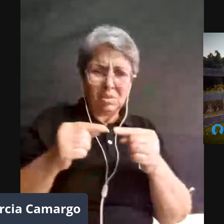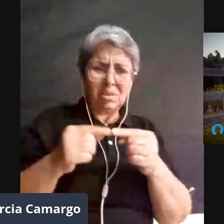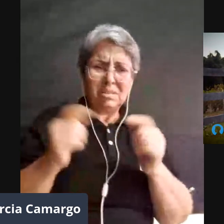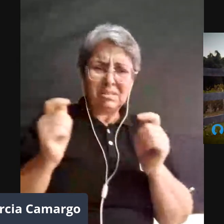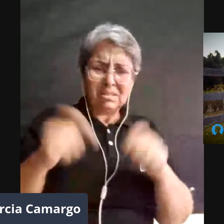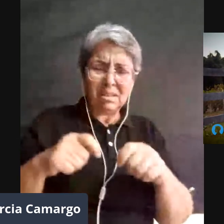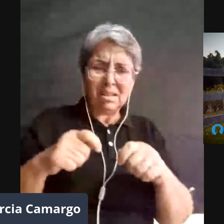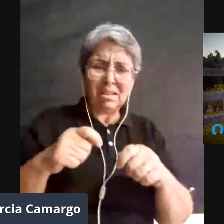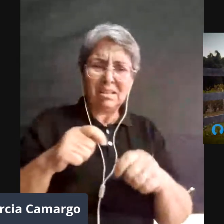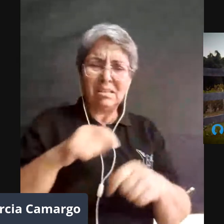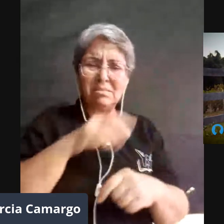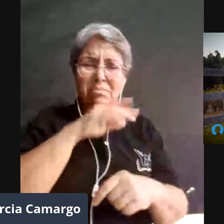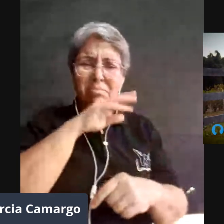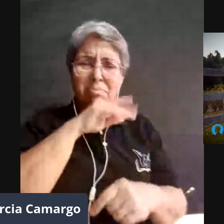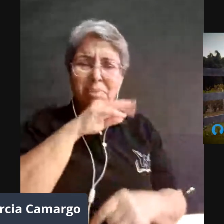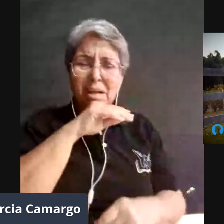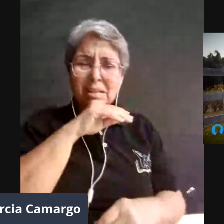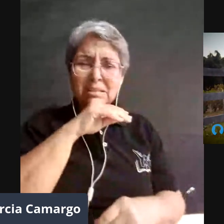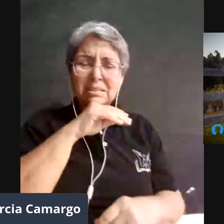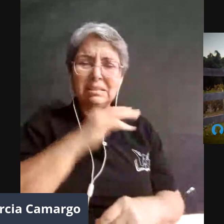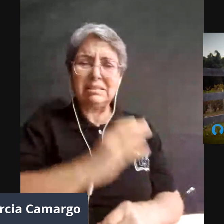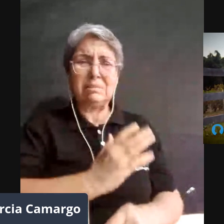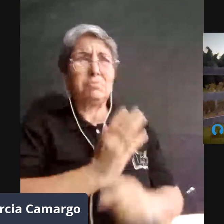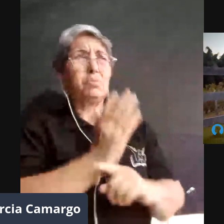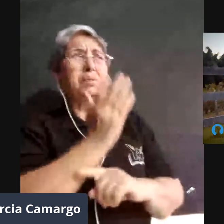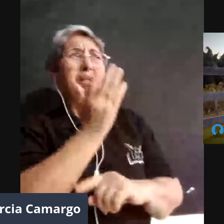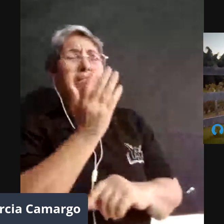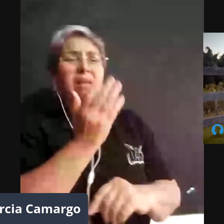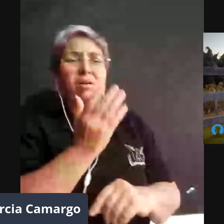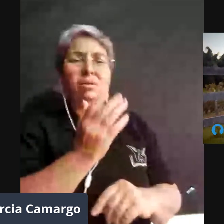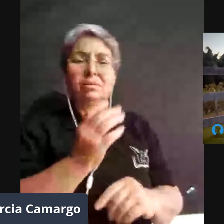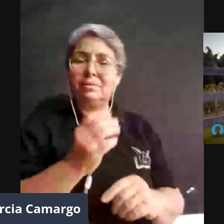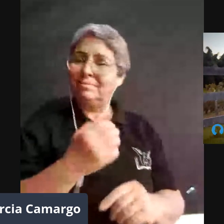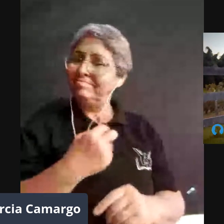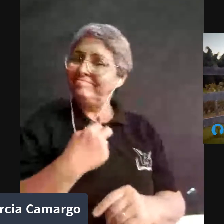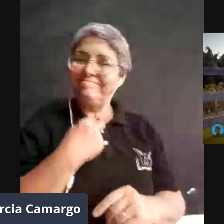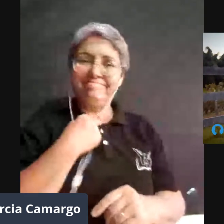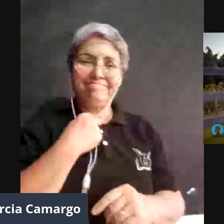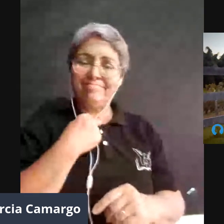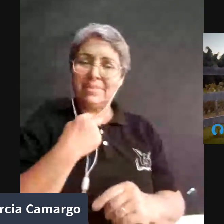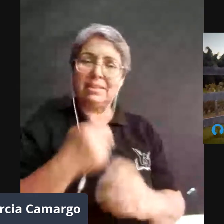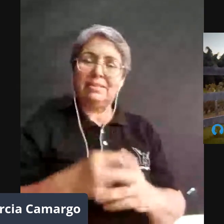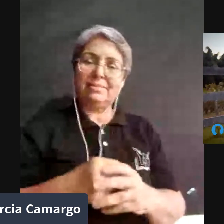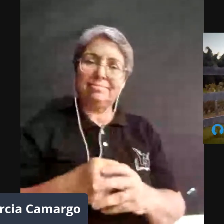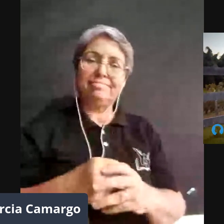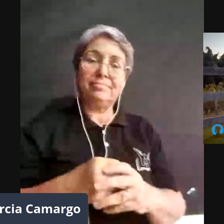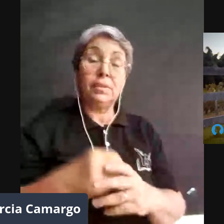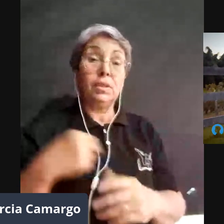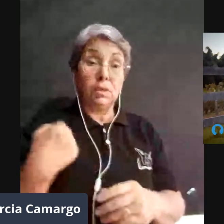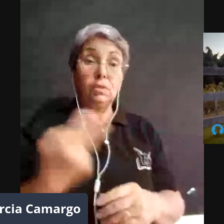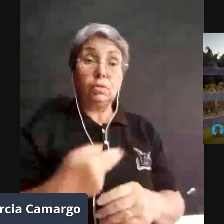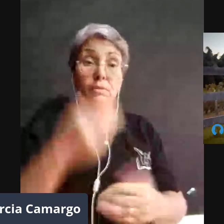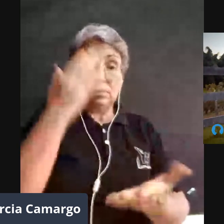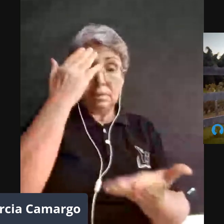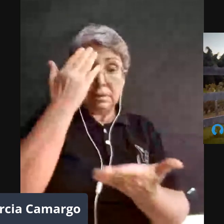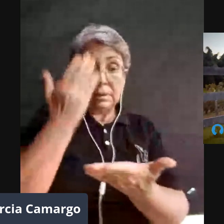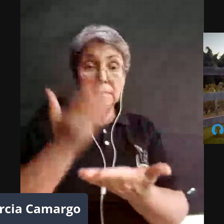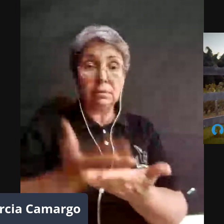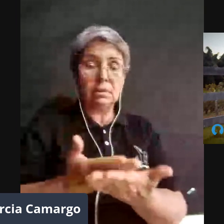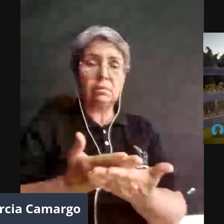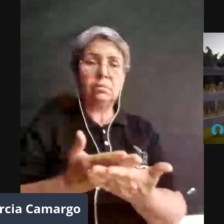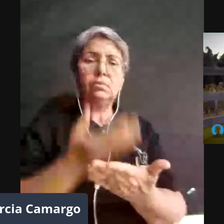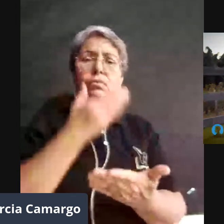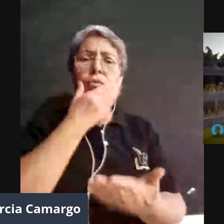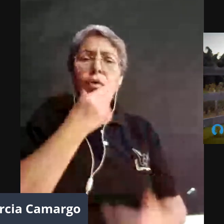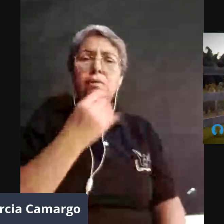e mentira. Nós sabemos disso. Ainda também gostaríamos de dizer que nós cremos que o Salvador tem